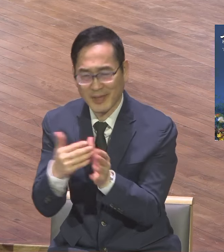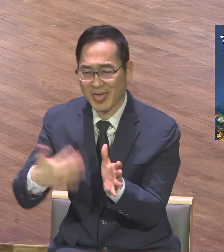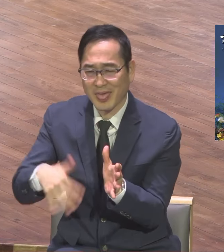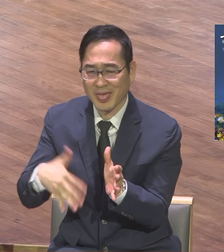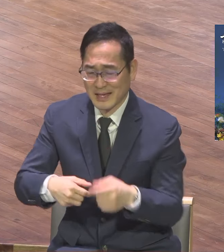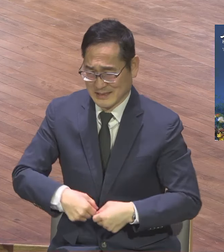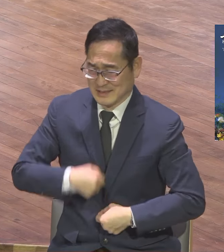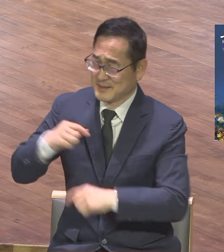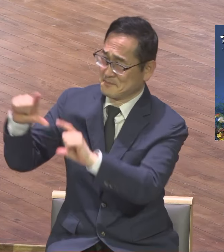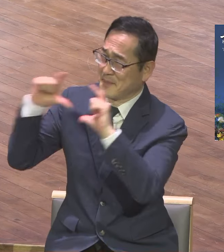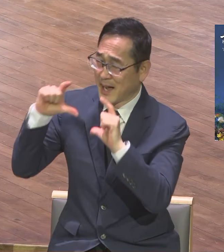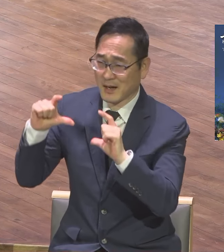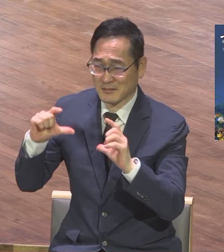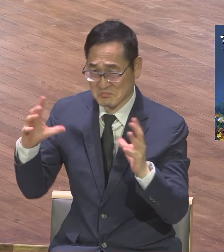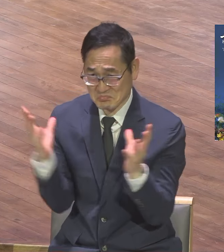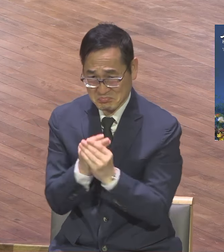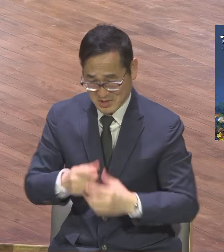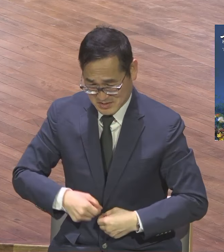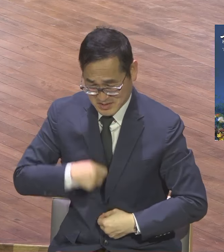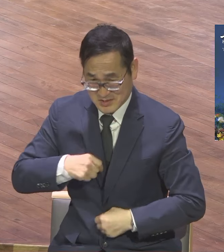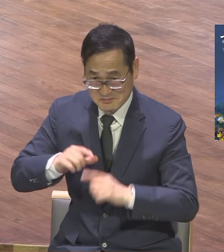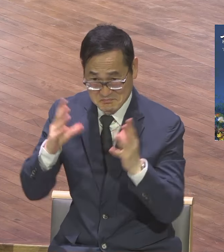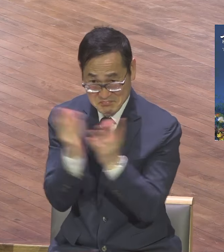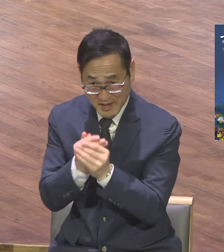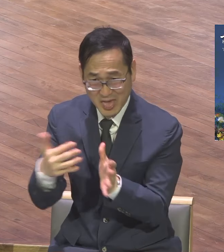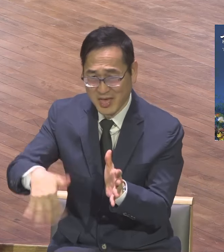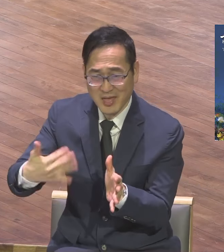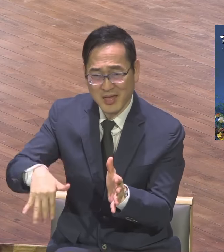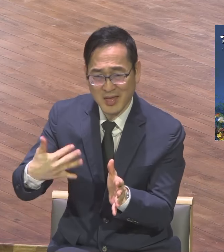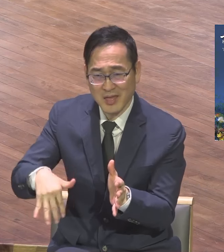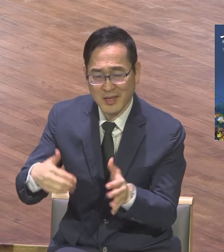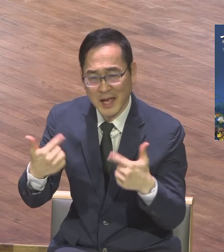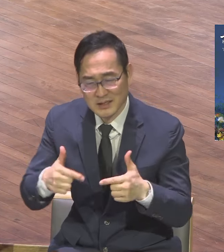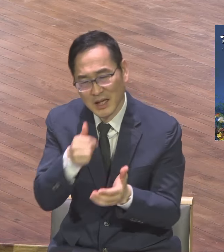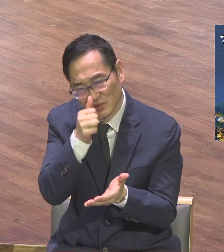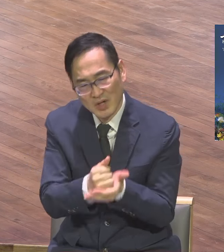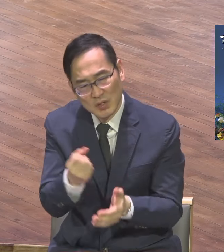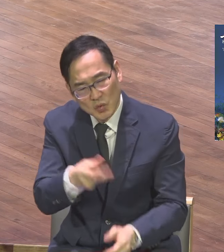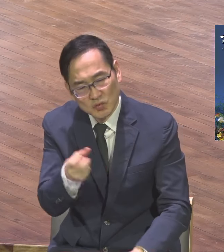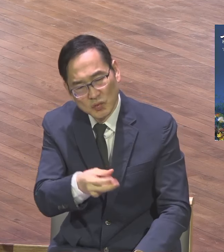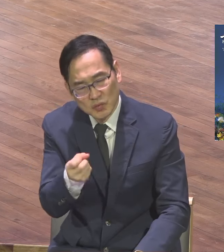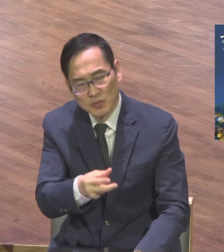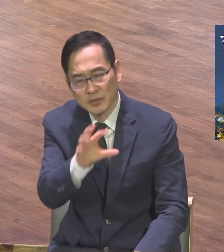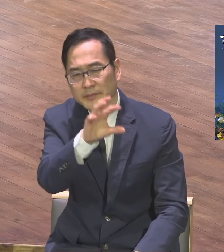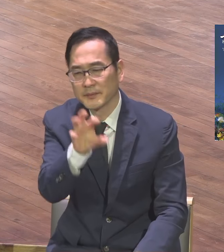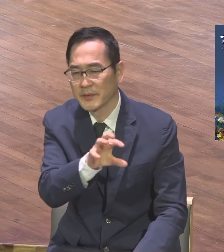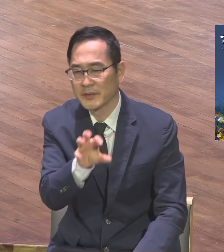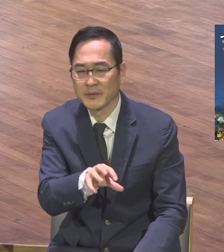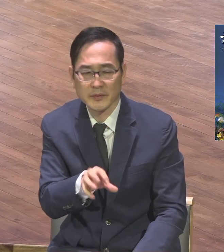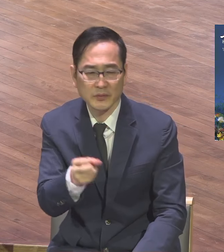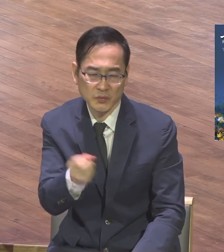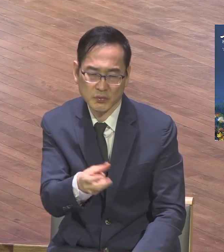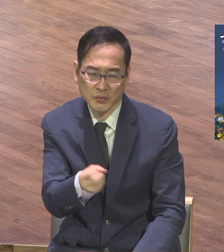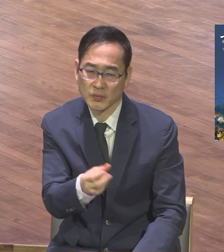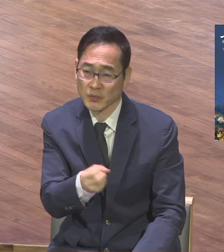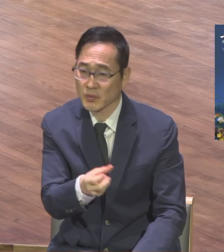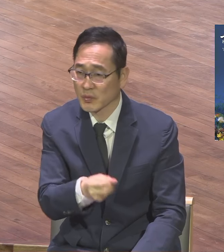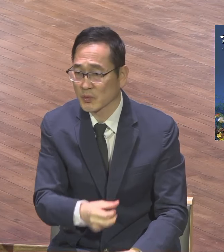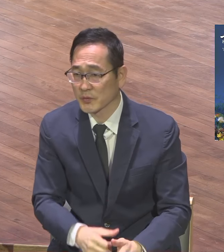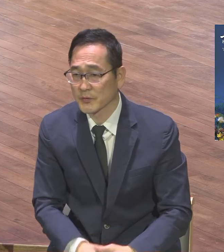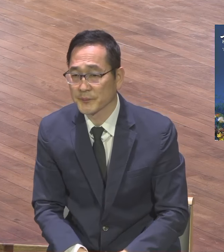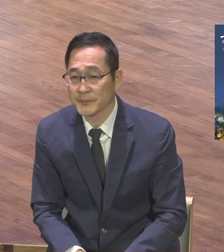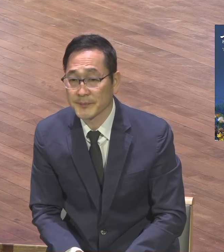어렵다 하심을 받았지만은 여전히 불완전한 존재입니다. 그런데 놓치지 말아야 될